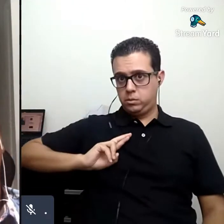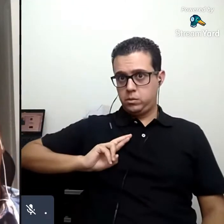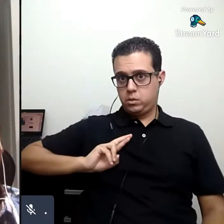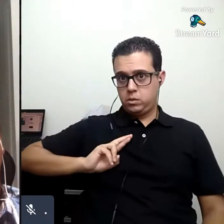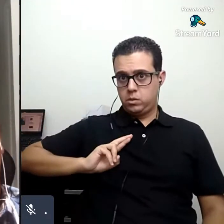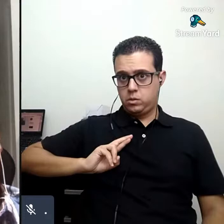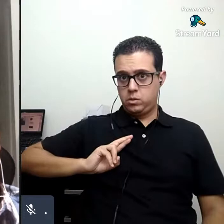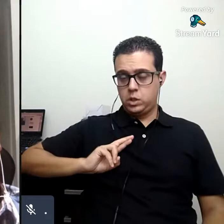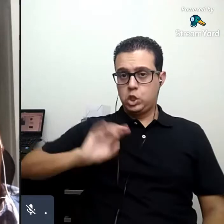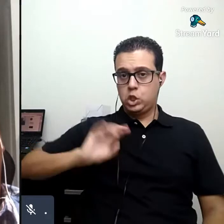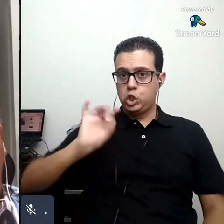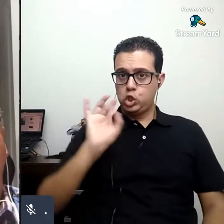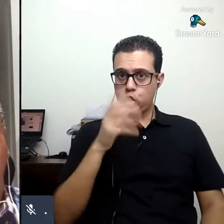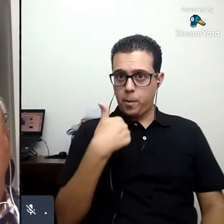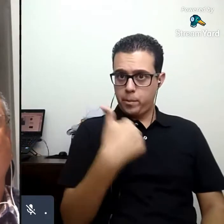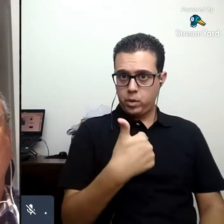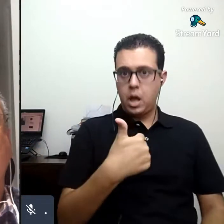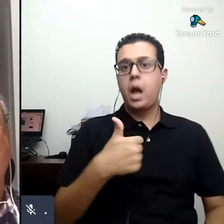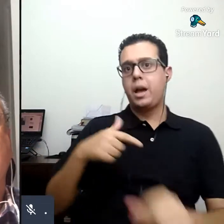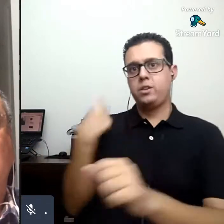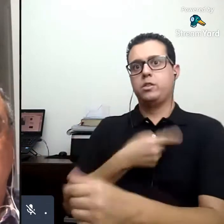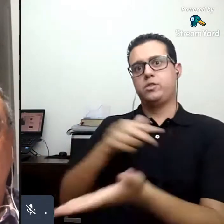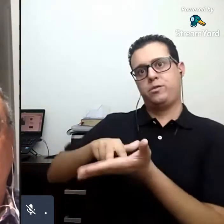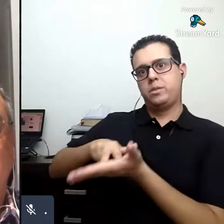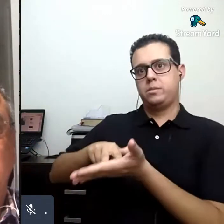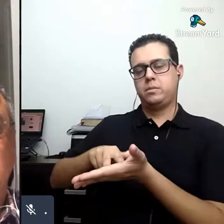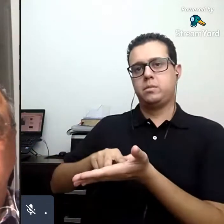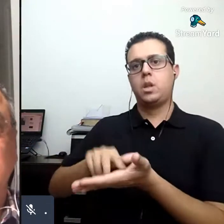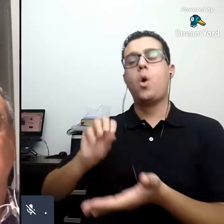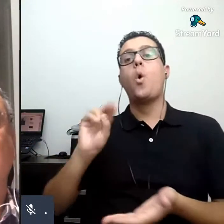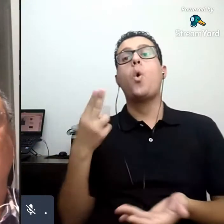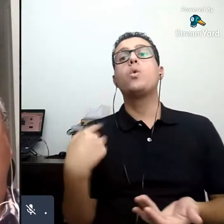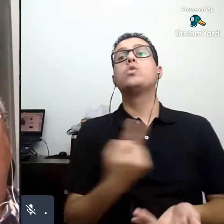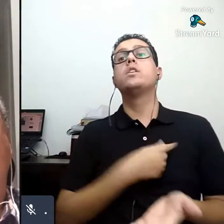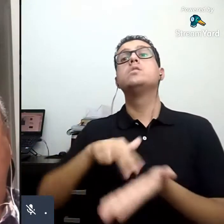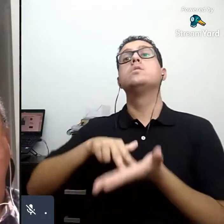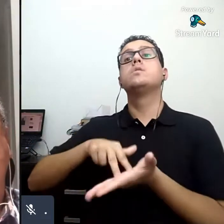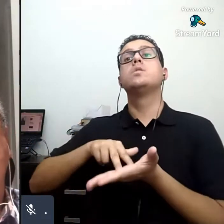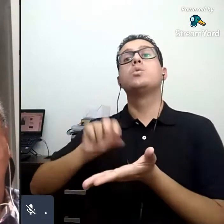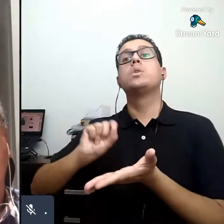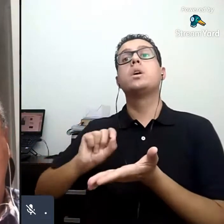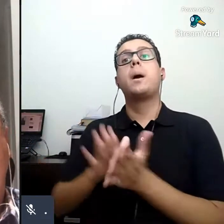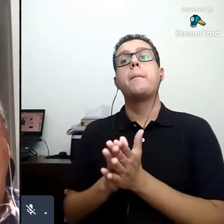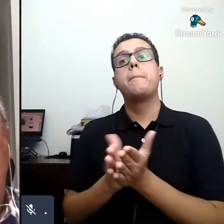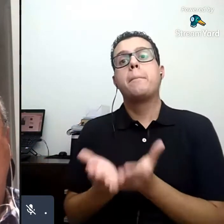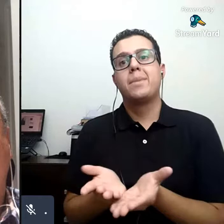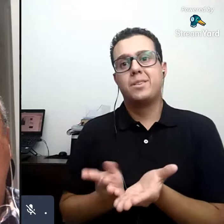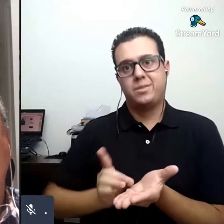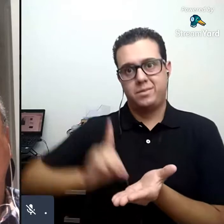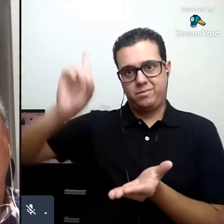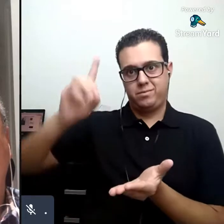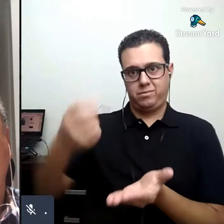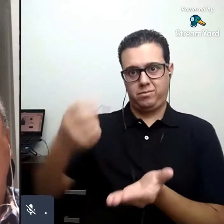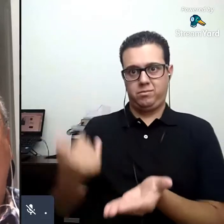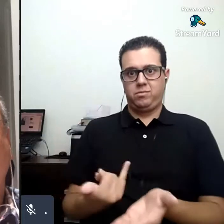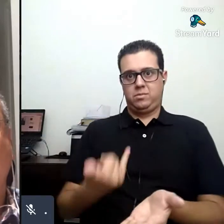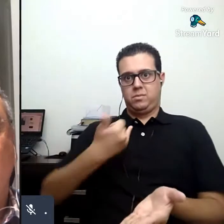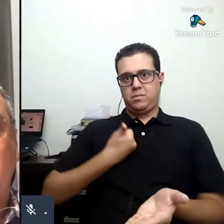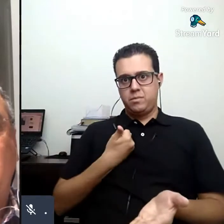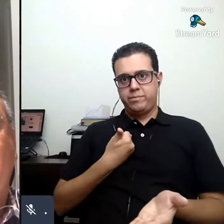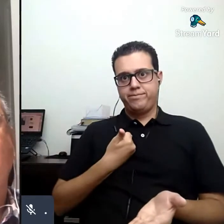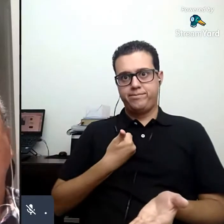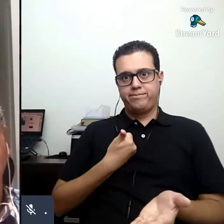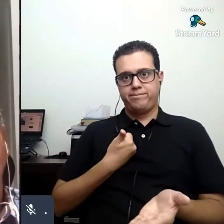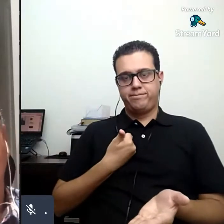nós acreditamos naquilo que a palavra de Deus diz, naquilo que ele diz na sua palavra? Eu atendo à